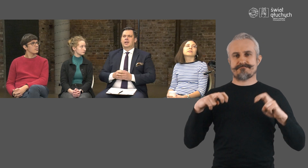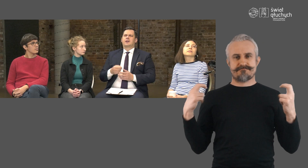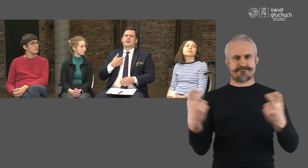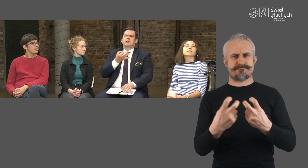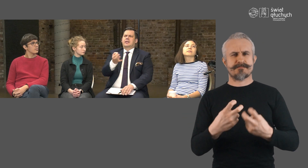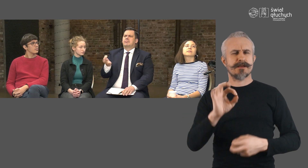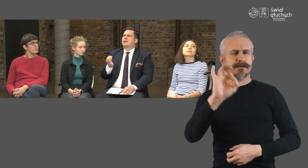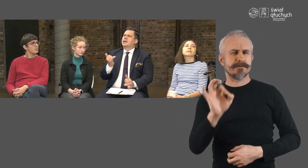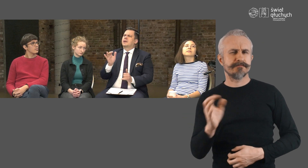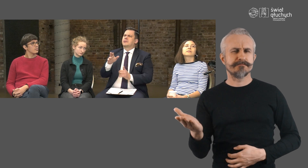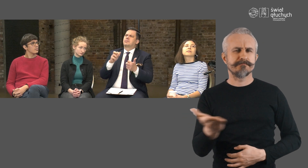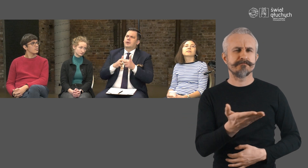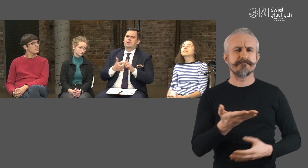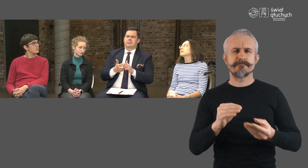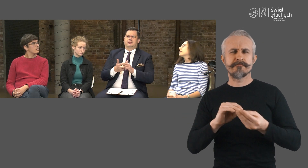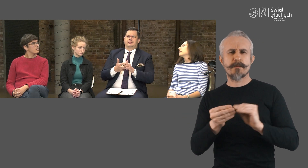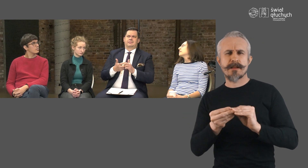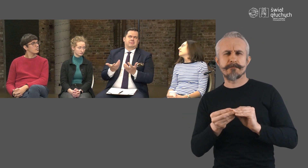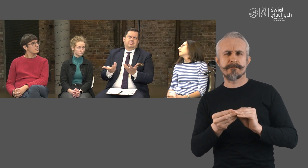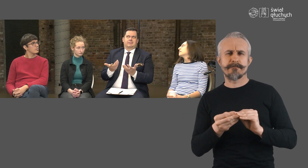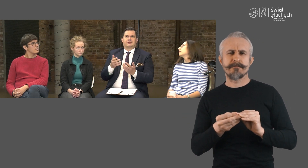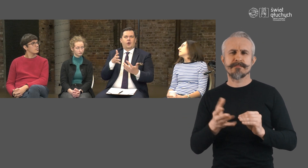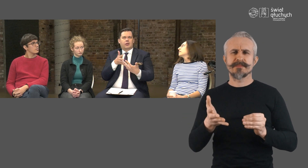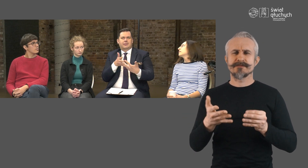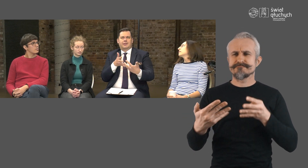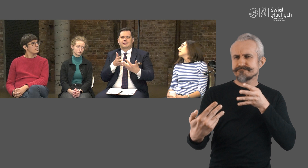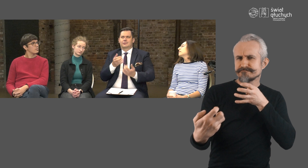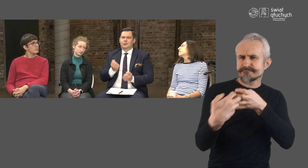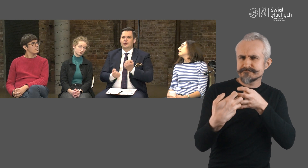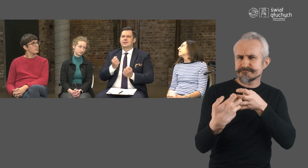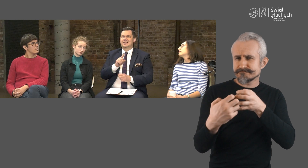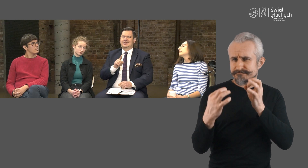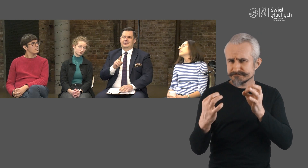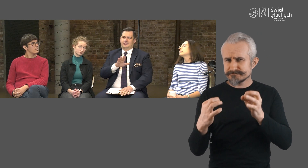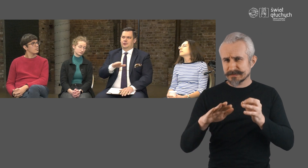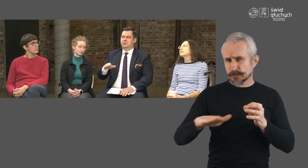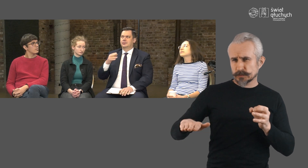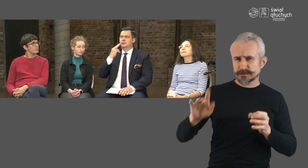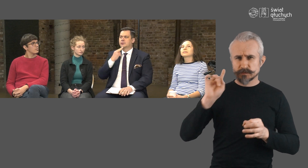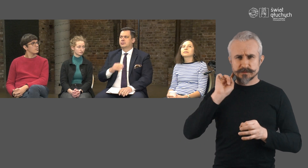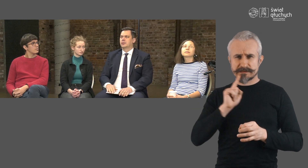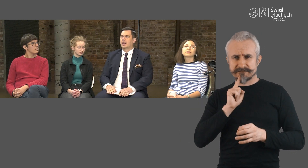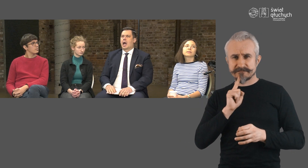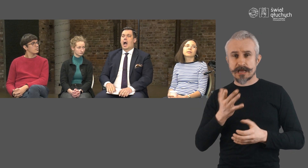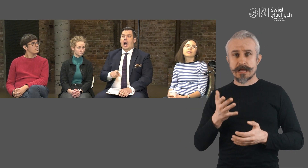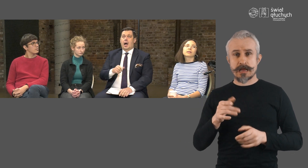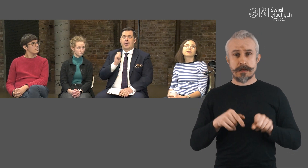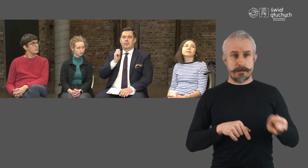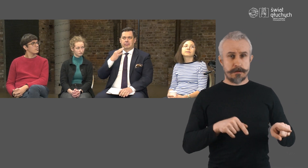migać. Usiedliśmy w kręgu i też zapytałem, jaki mają problem. No, mieli